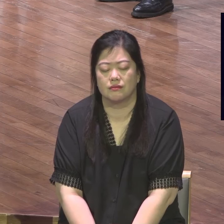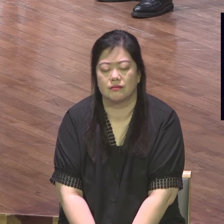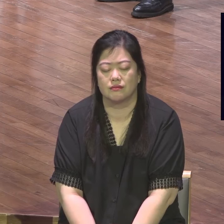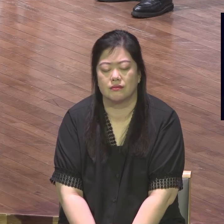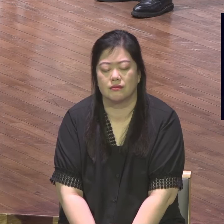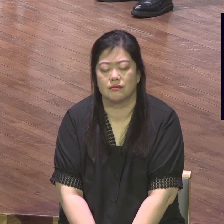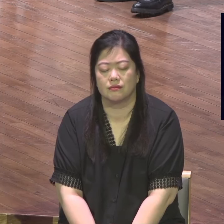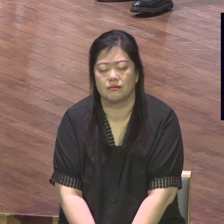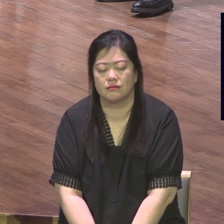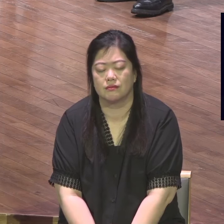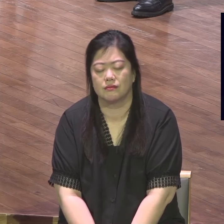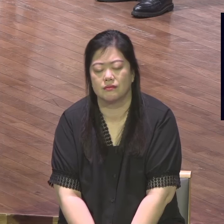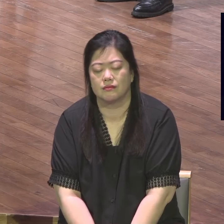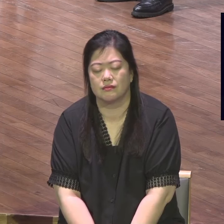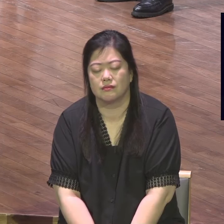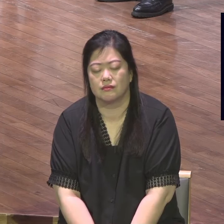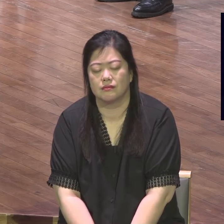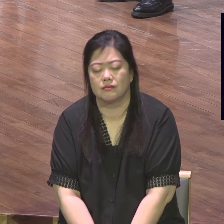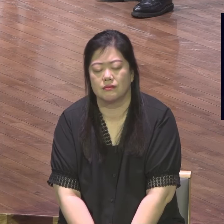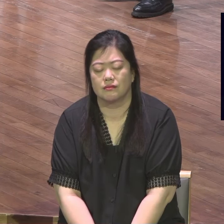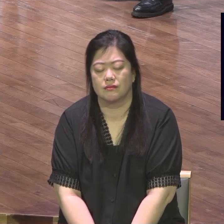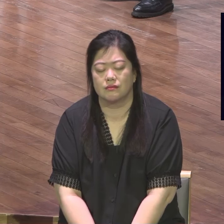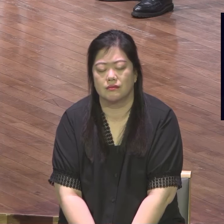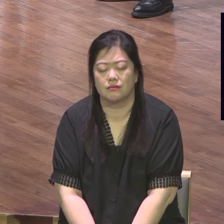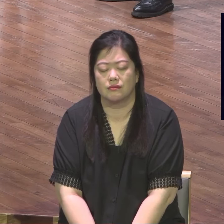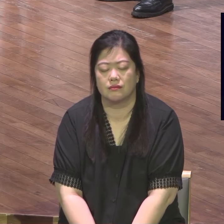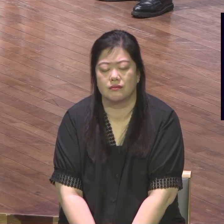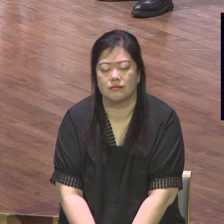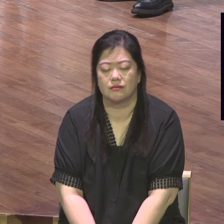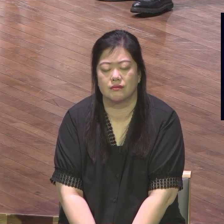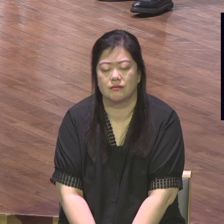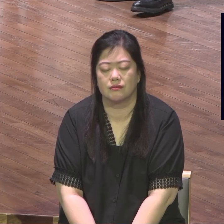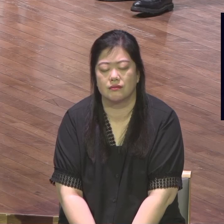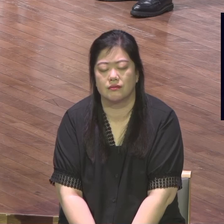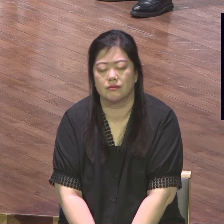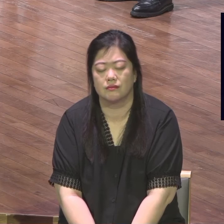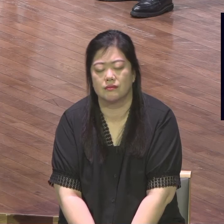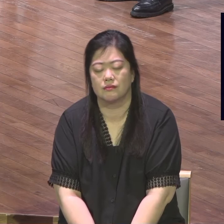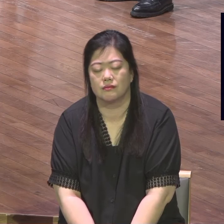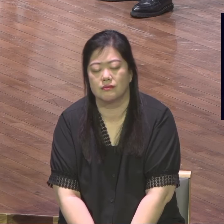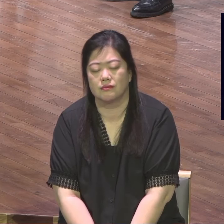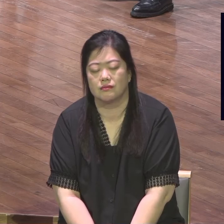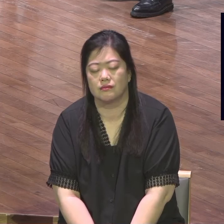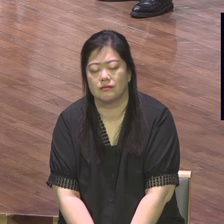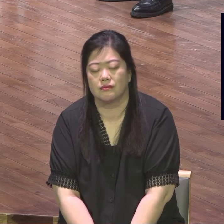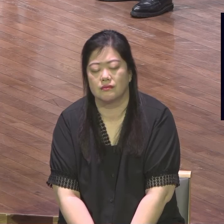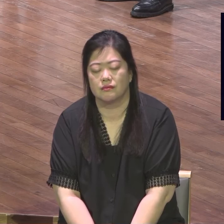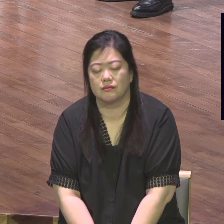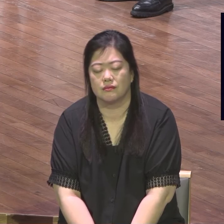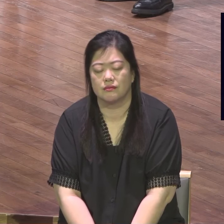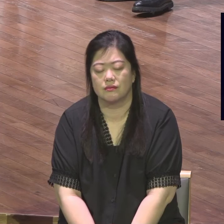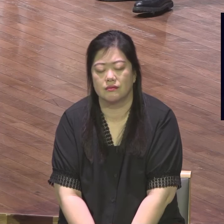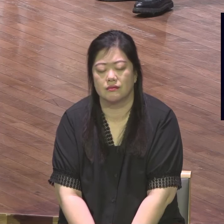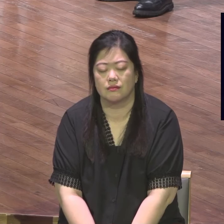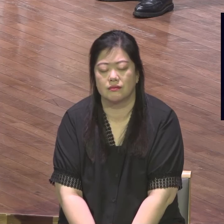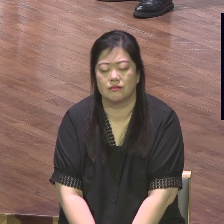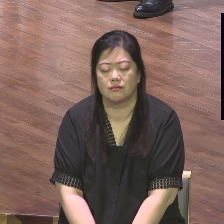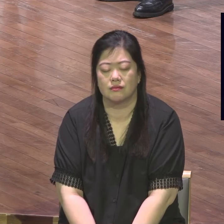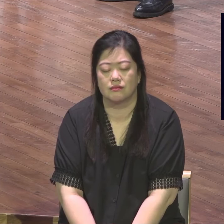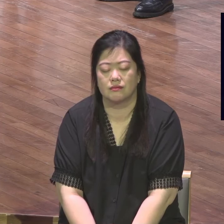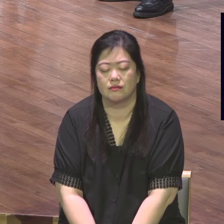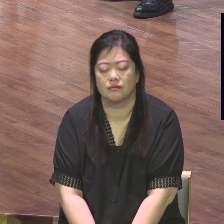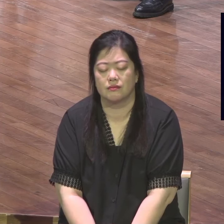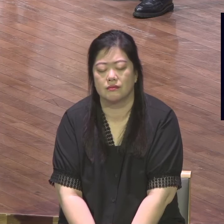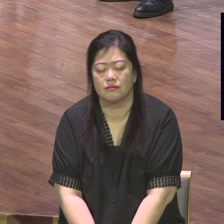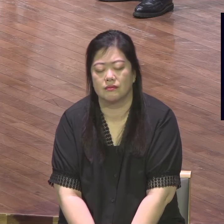우리 암병자들 이 시대의 주님이여 서비스로 세워줄 수로 영적 기력 체력 생일력 영적 섬의 기름 세모나